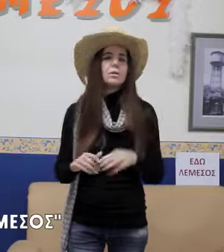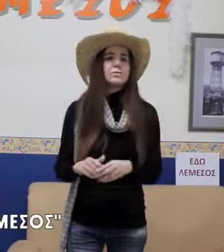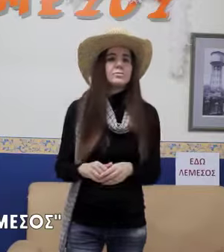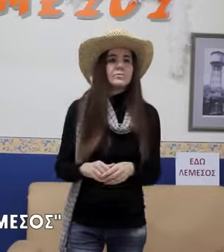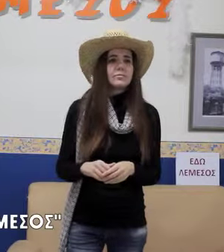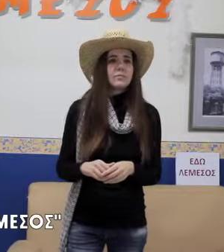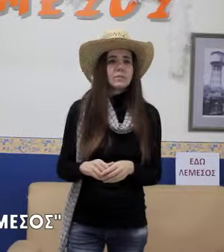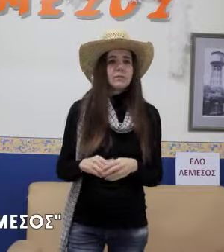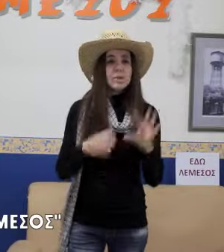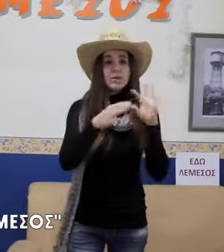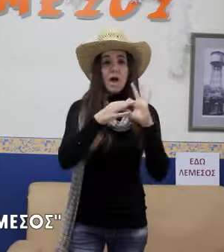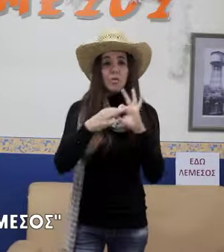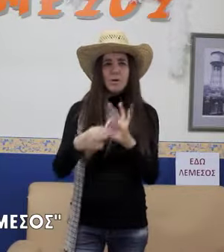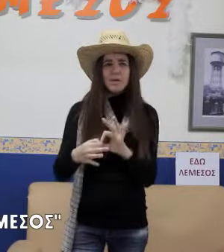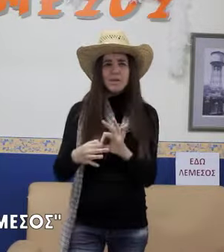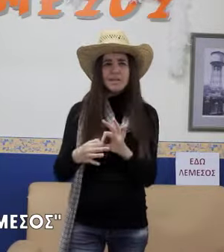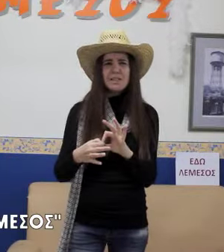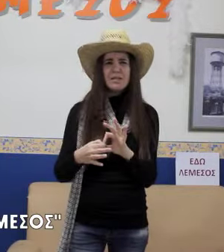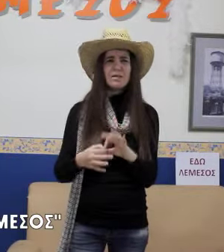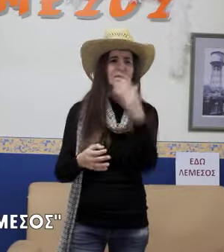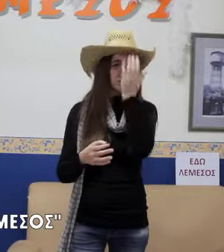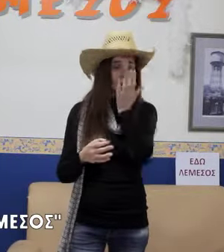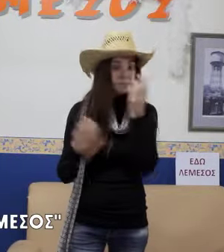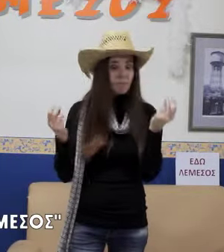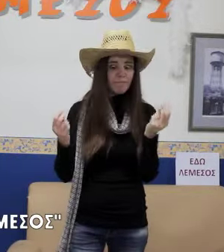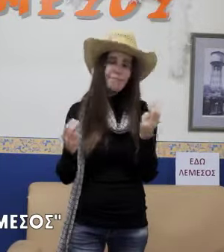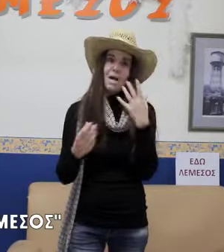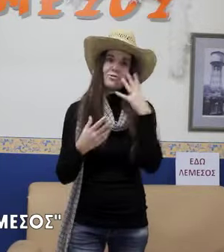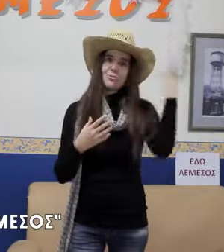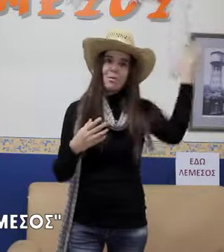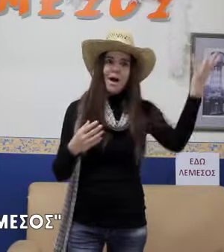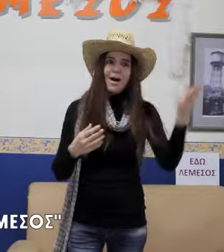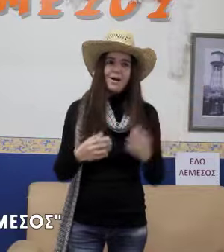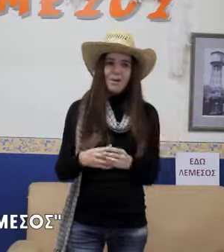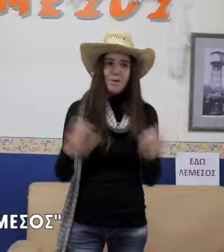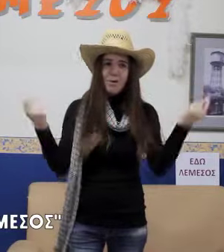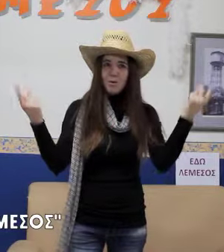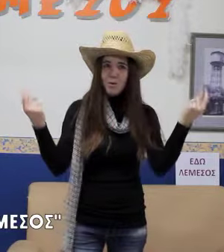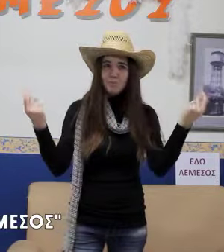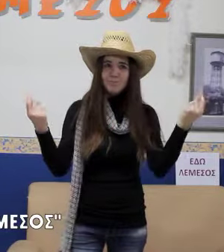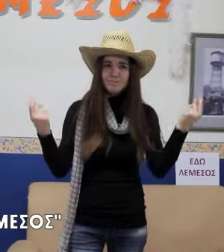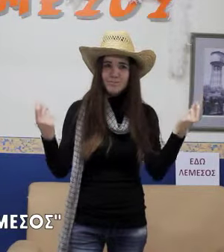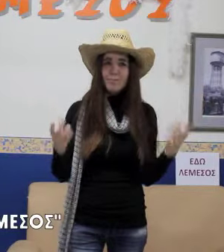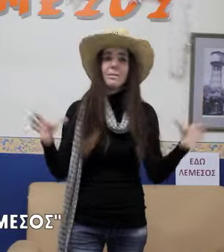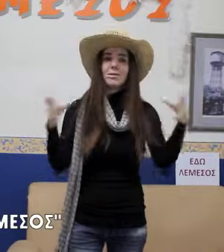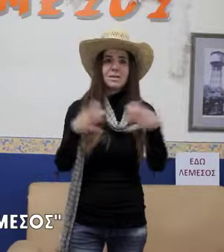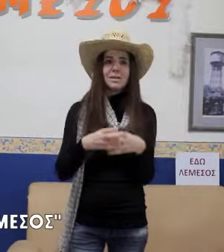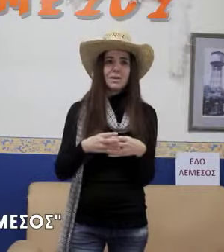Θα ακολουθήσει ένα καρναβαλίστικο ξεφάντωμα με τραγούδι και χορό με το συγκρότημα